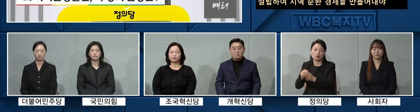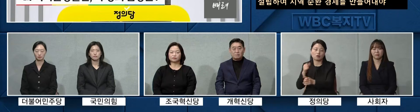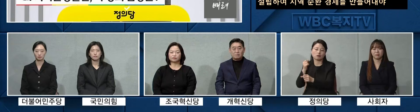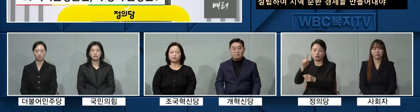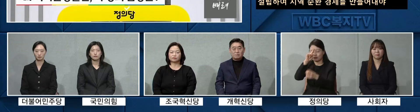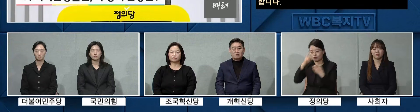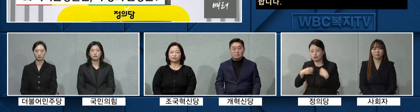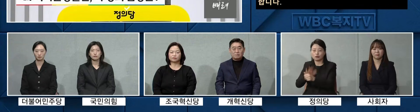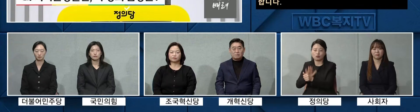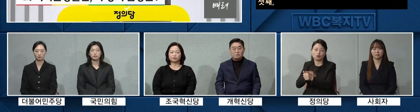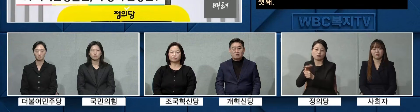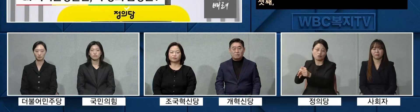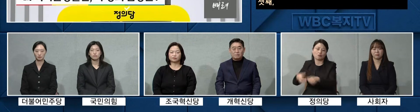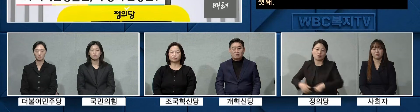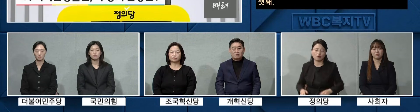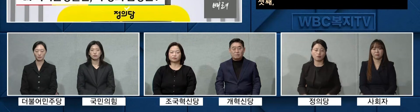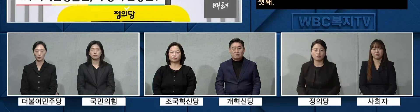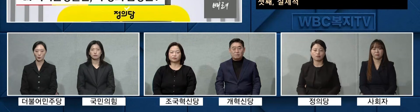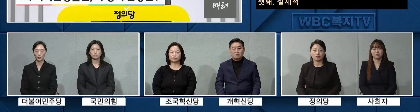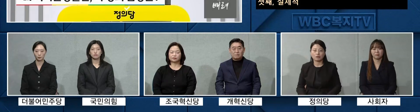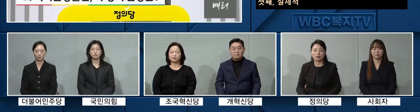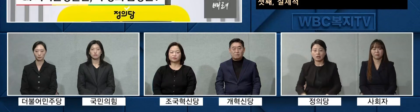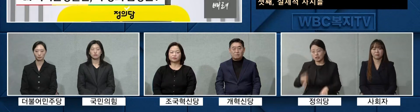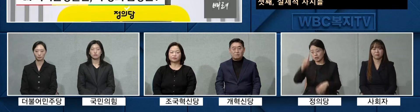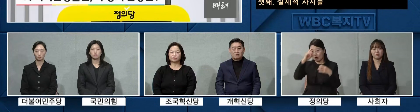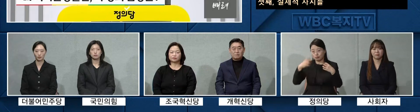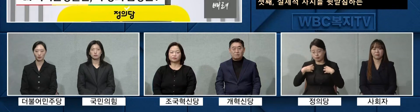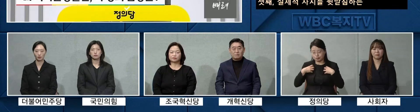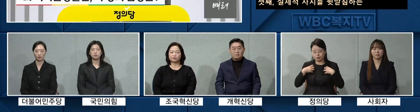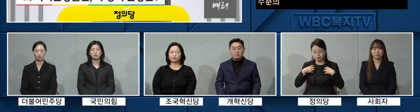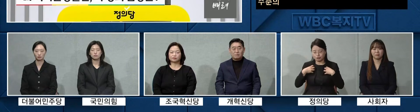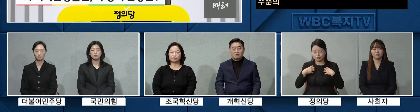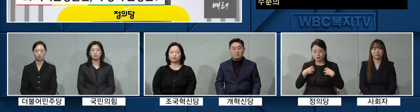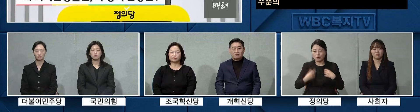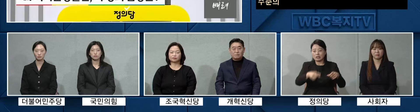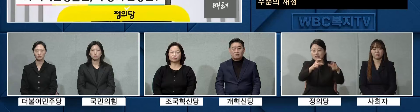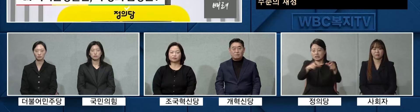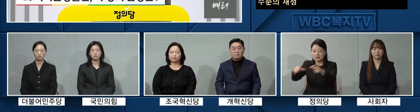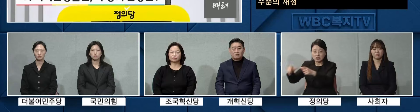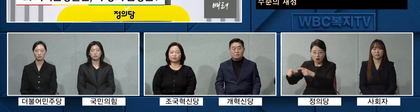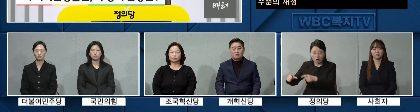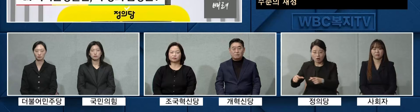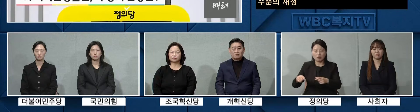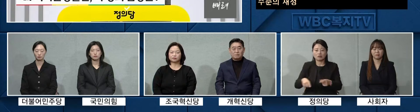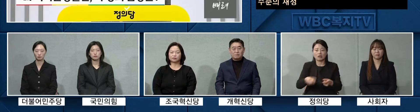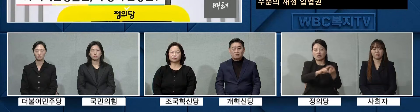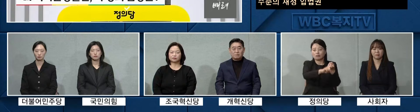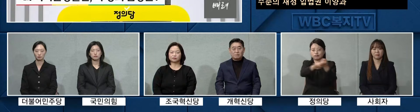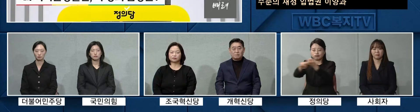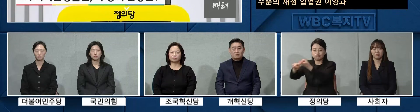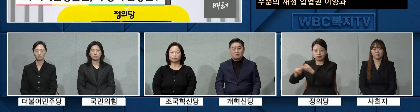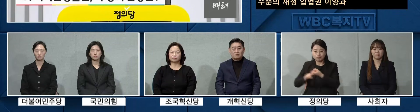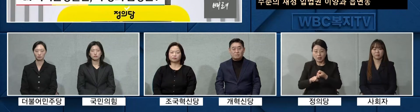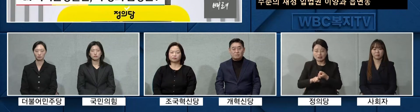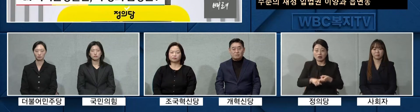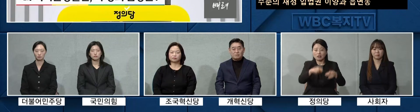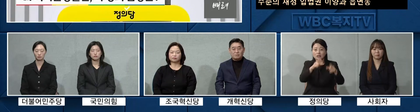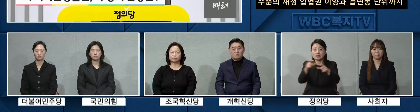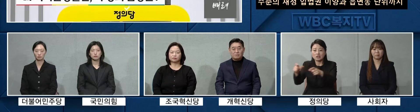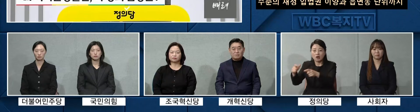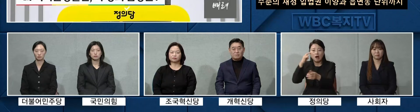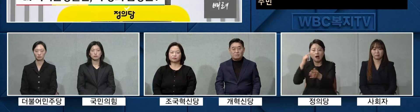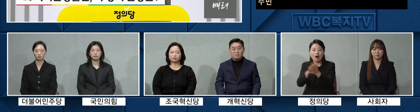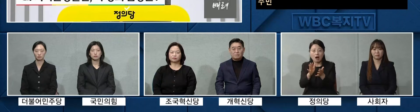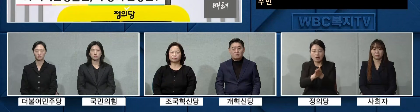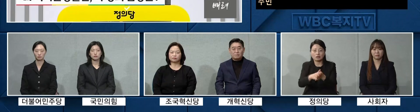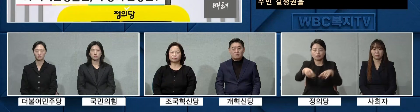뒷받침하는 연방제 수준의 재정 입법권 이양과 읍면동 단위까지 주민 결정권을 보장하는 헌법